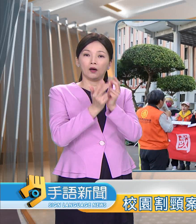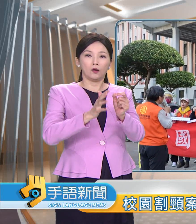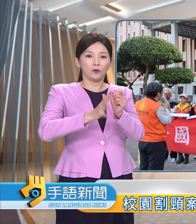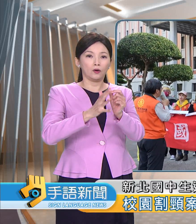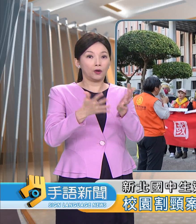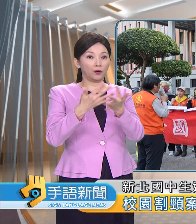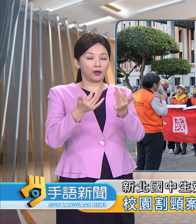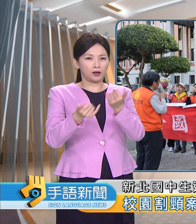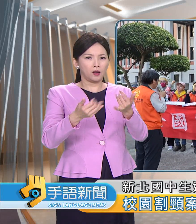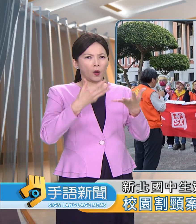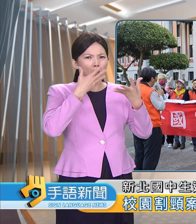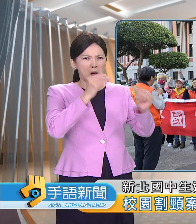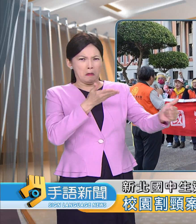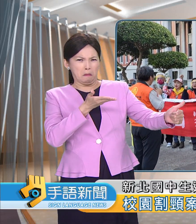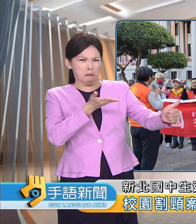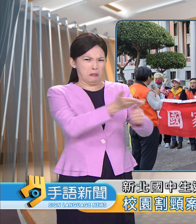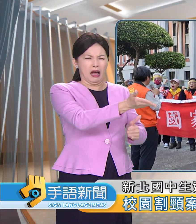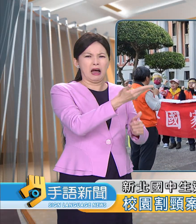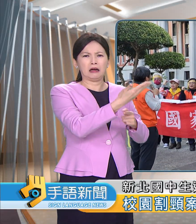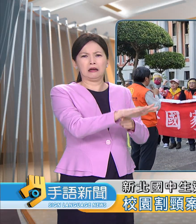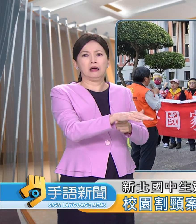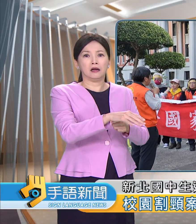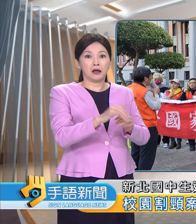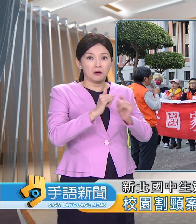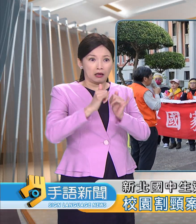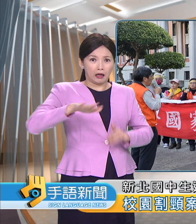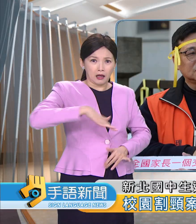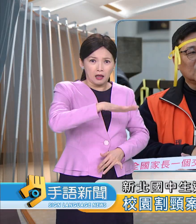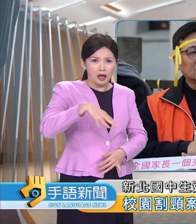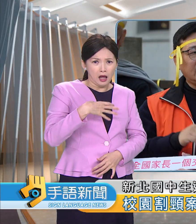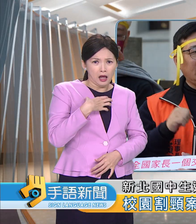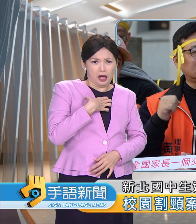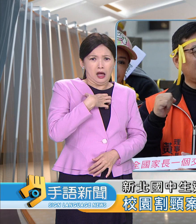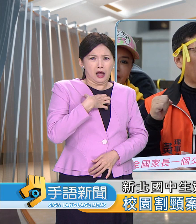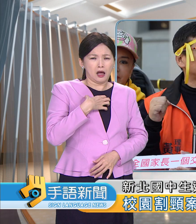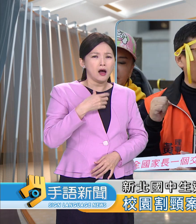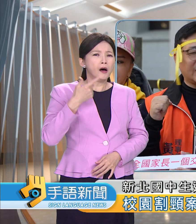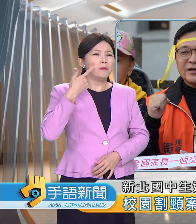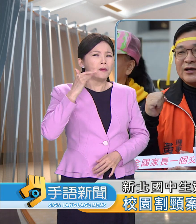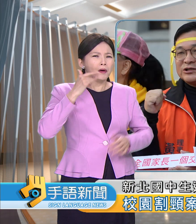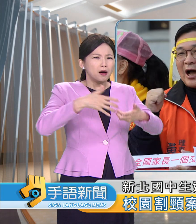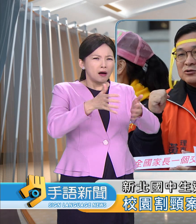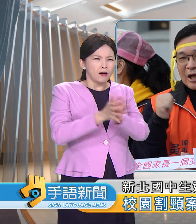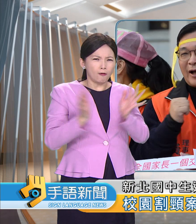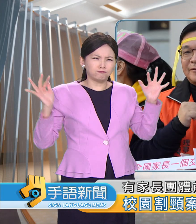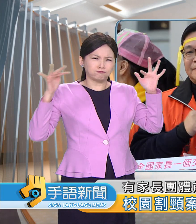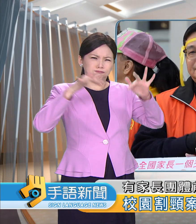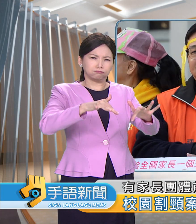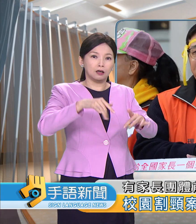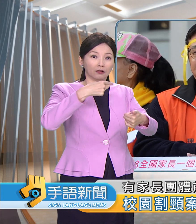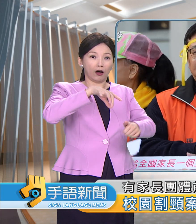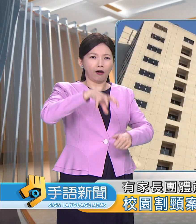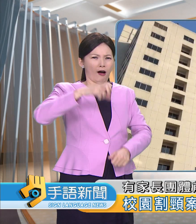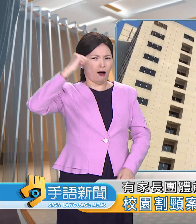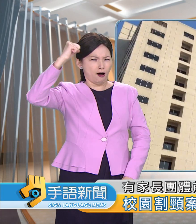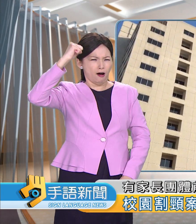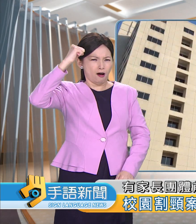新北国中生遭到同学割颈案震惊社会，有家长团体前往教育部